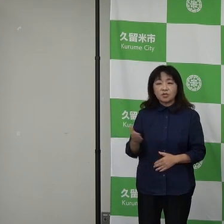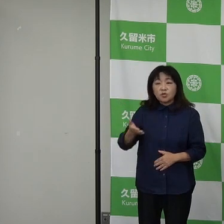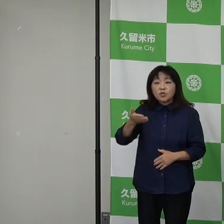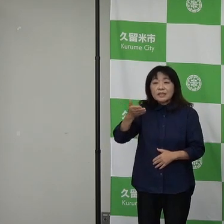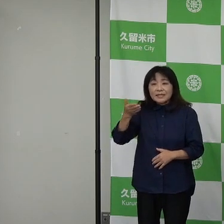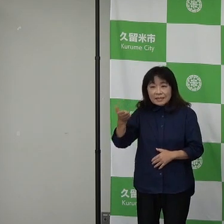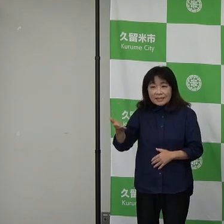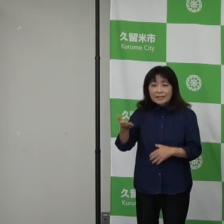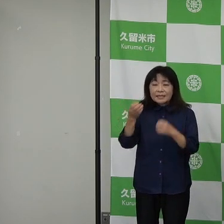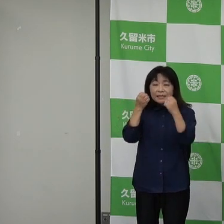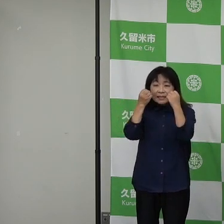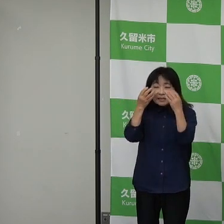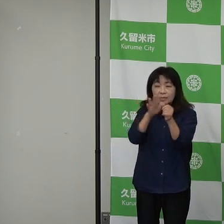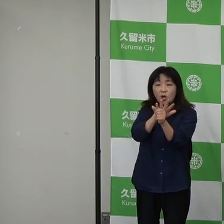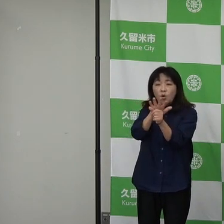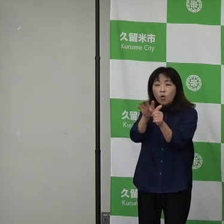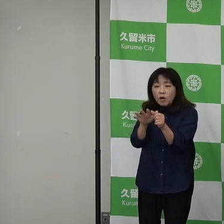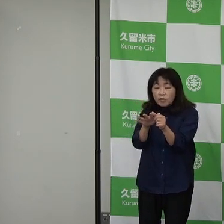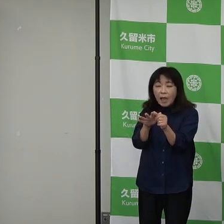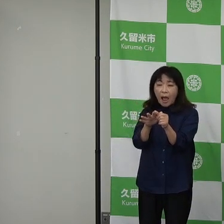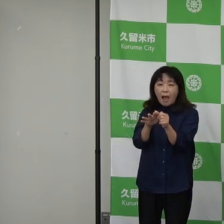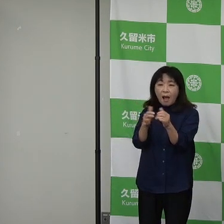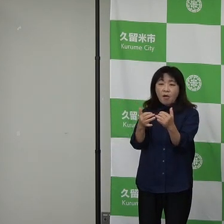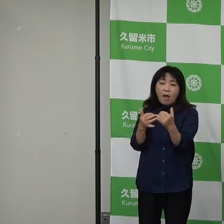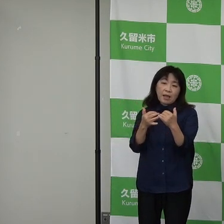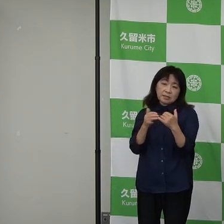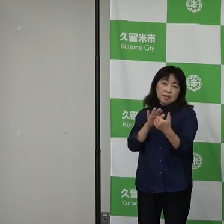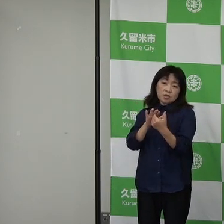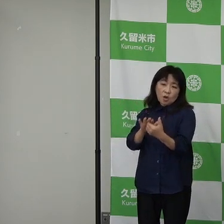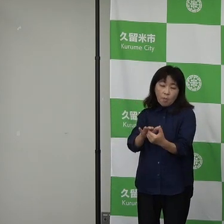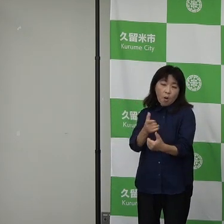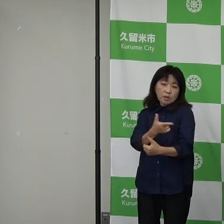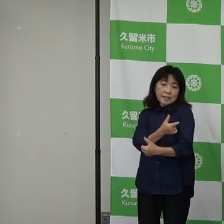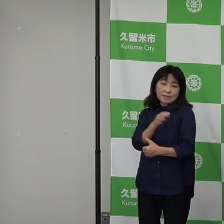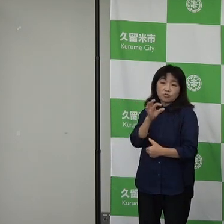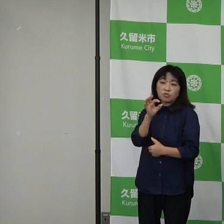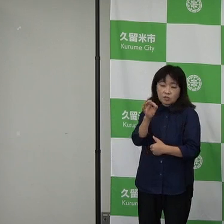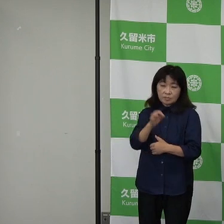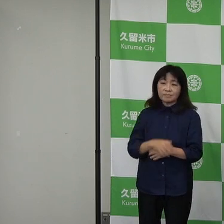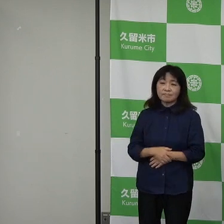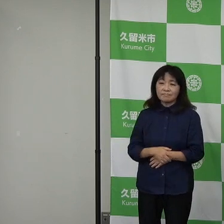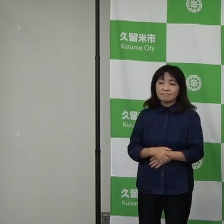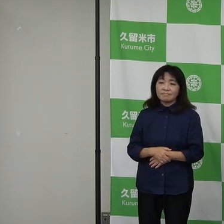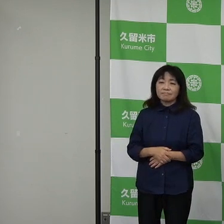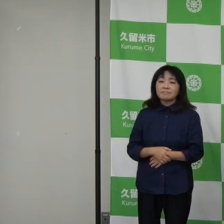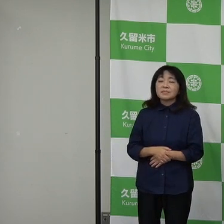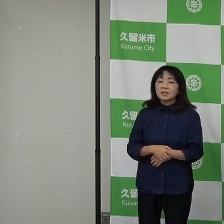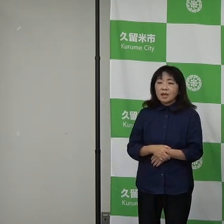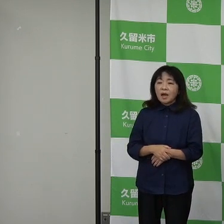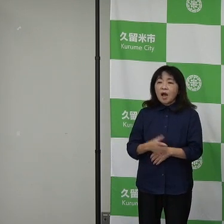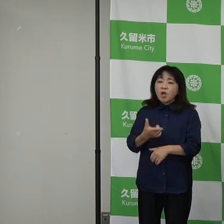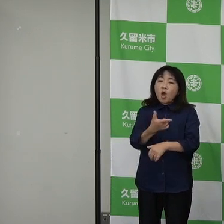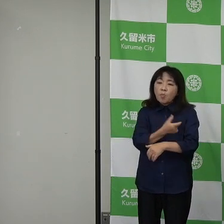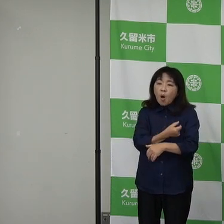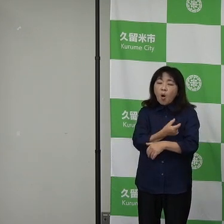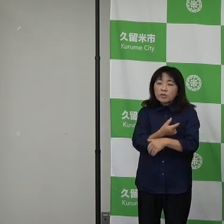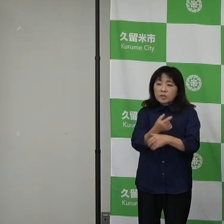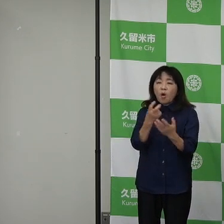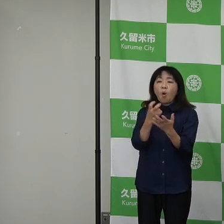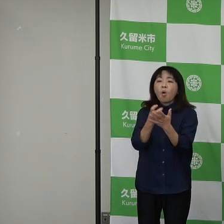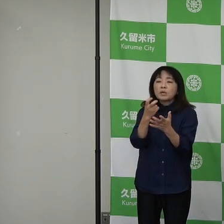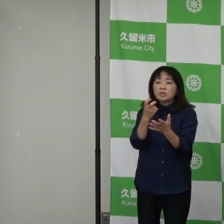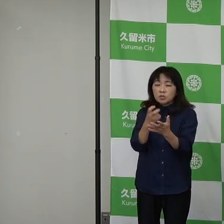次に新型コロナウイルス感染症予防接種費ですが、令和6年度より予防接種法上